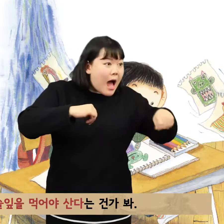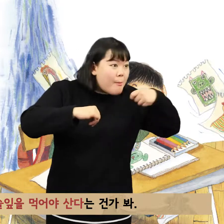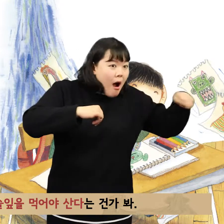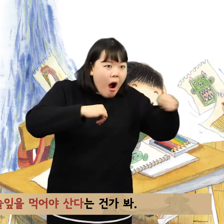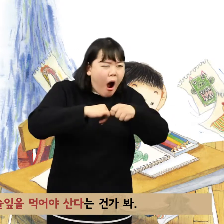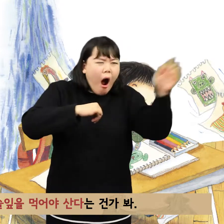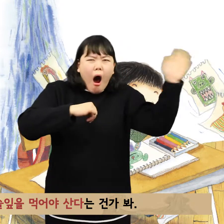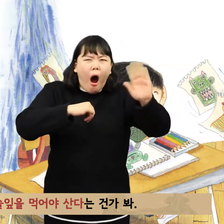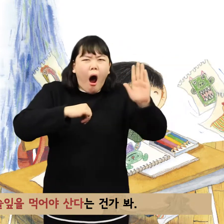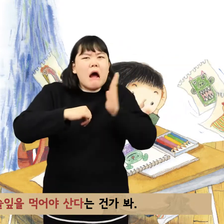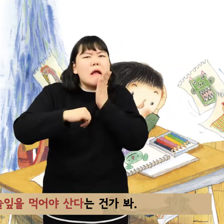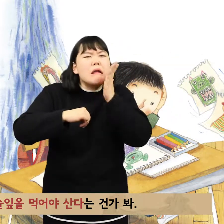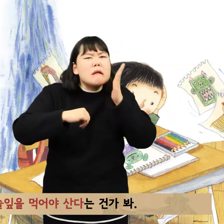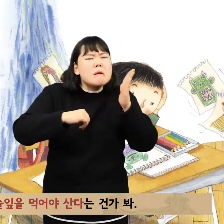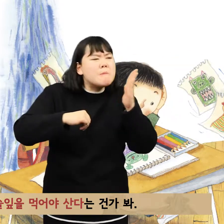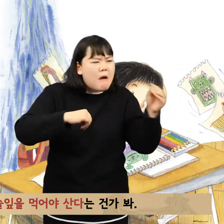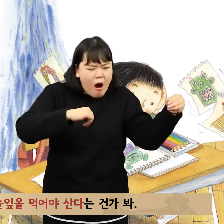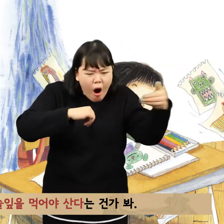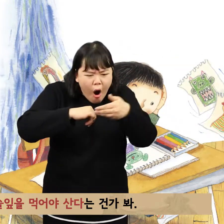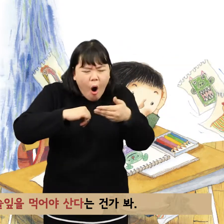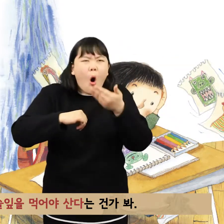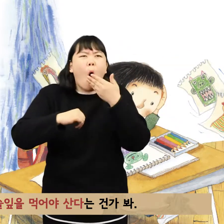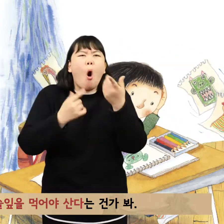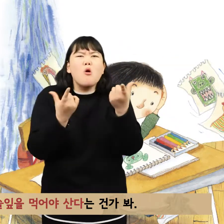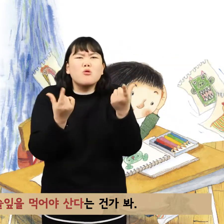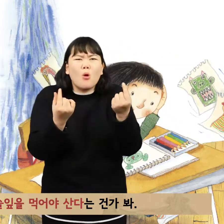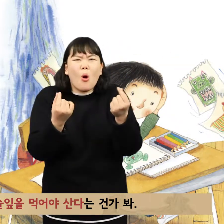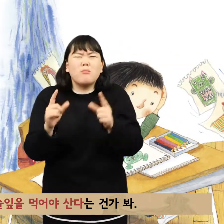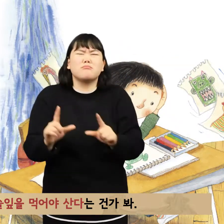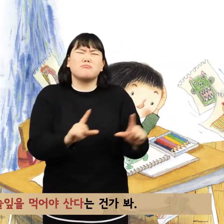먹어야 산다는 건가 봐.